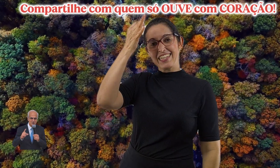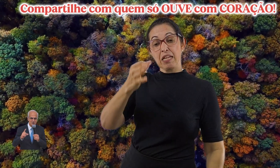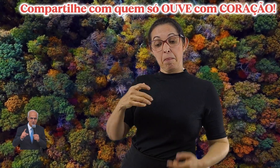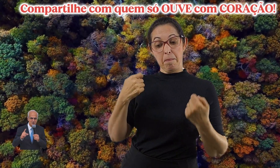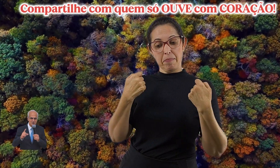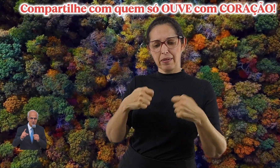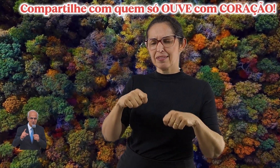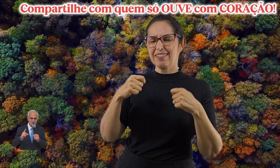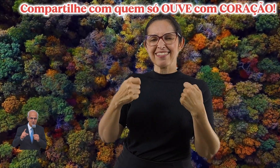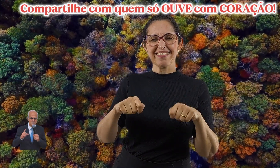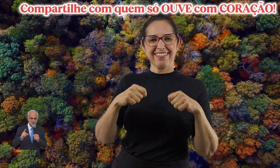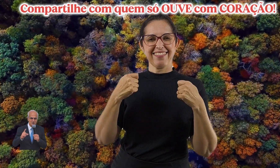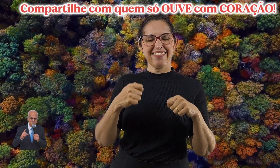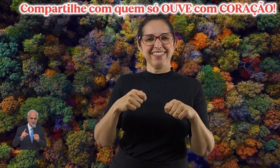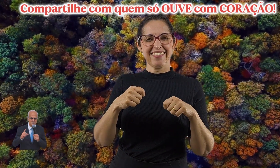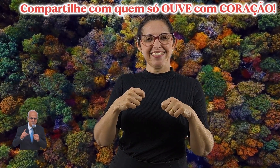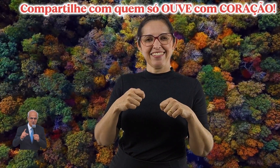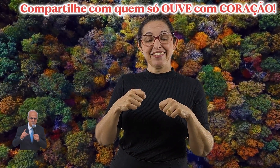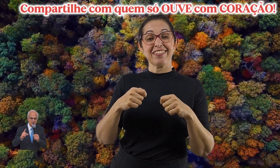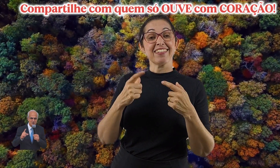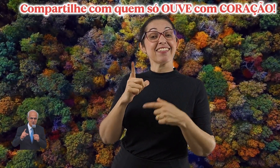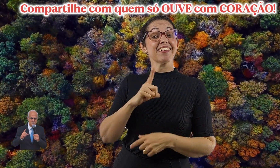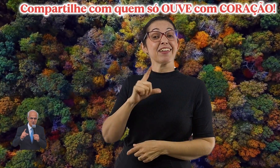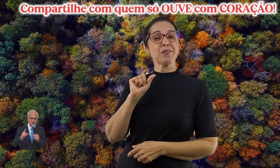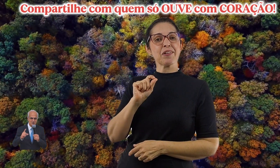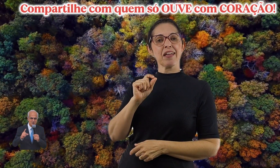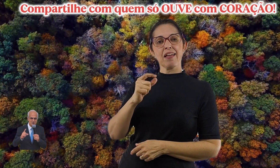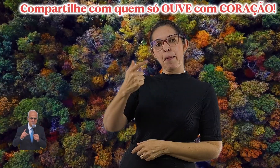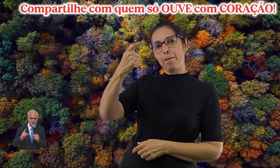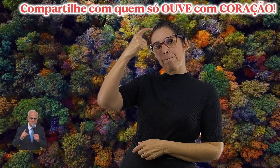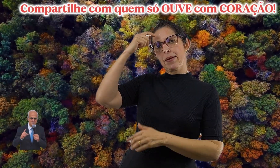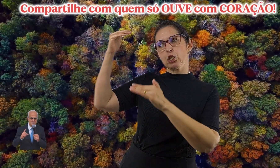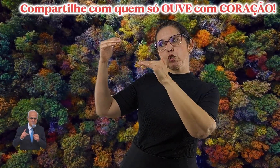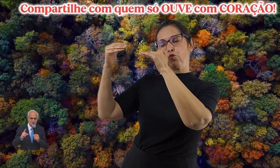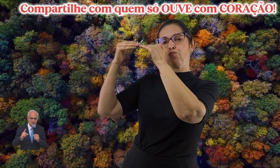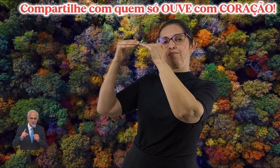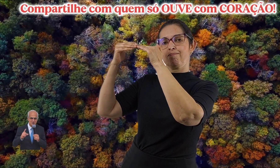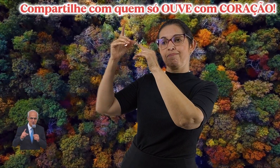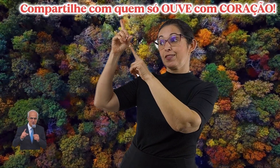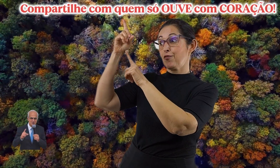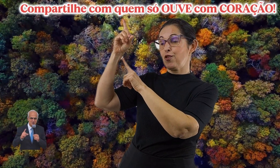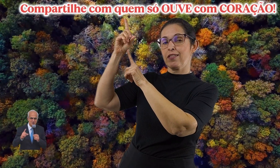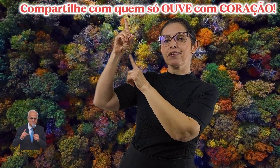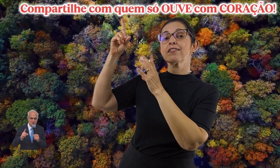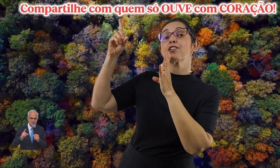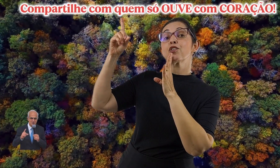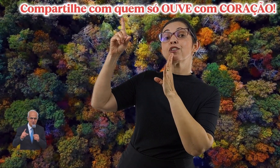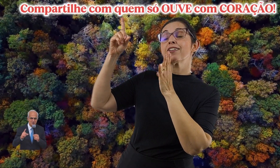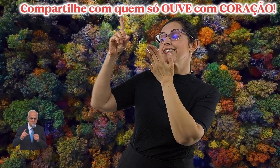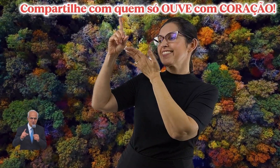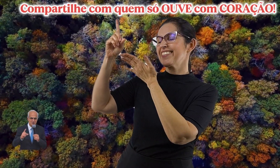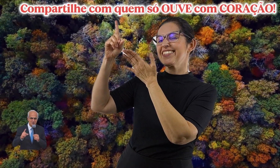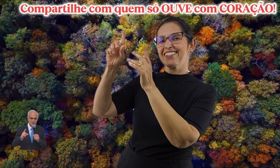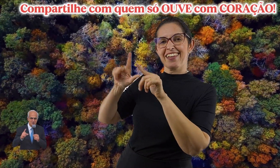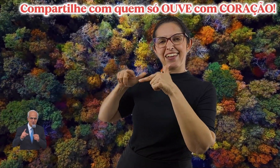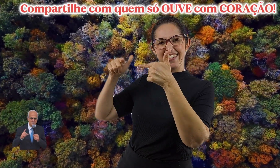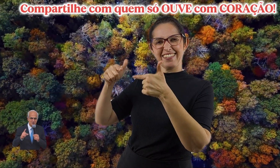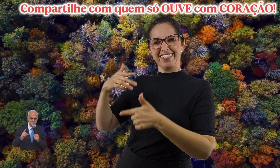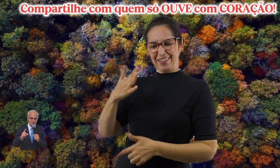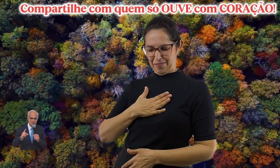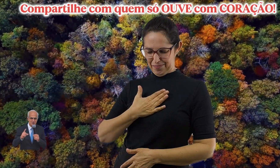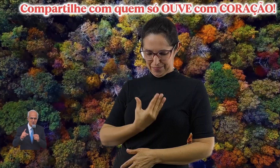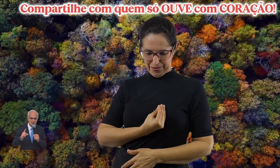uma coisa: uma mente firme no Senhor, conhecer a vontade do Senhor, e o Senhor vai realizar a obra dele na